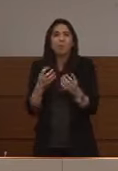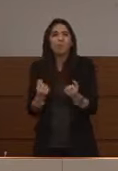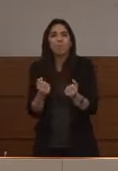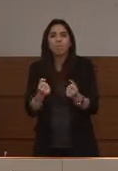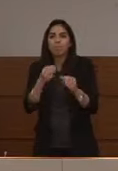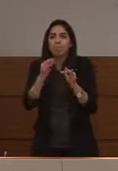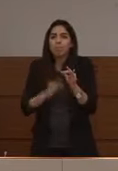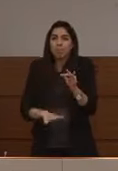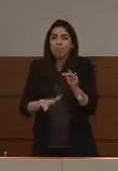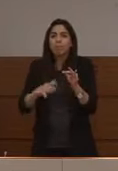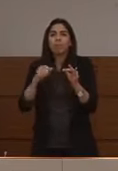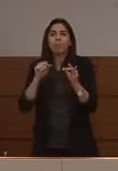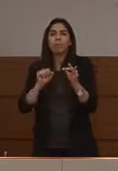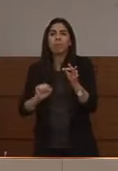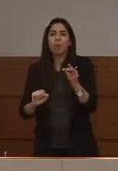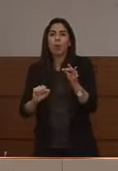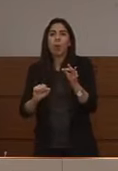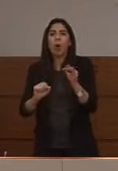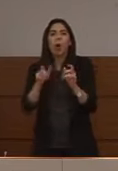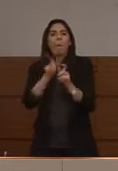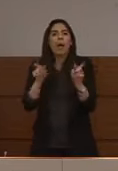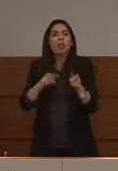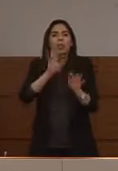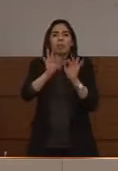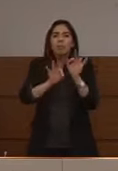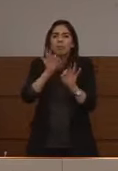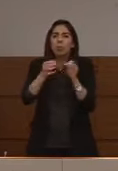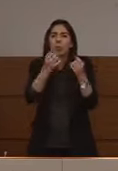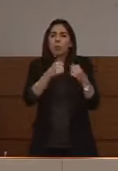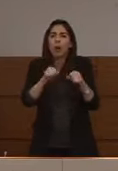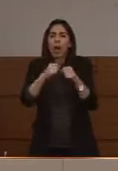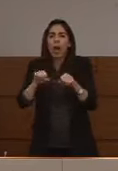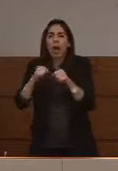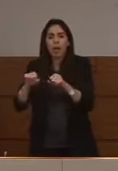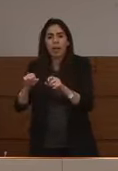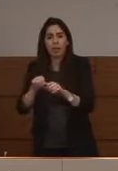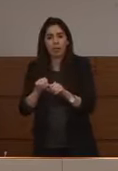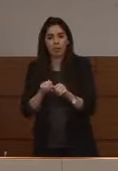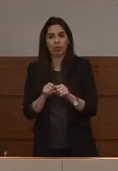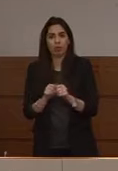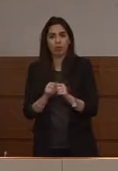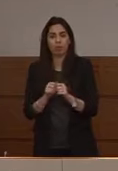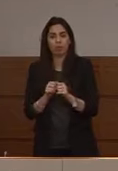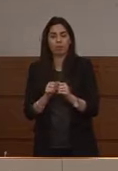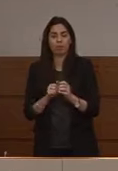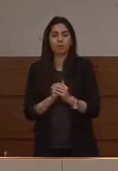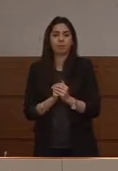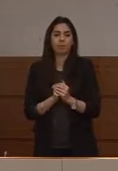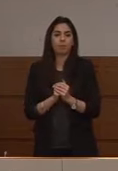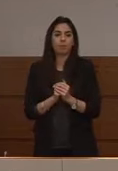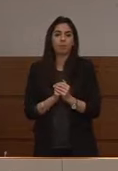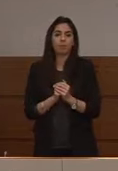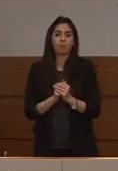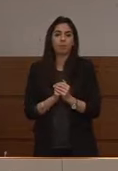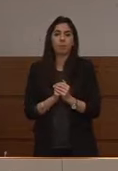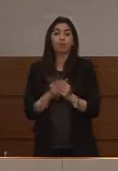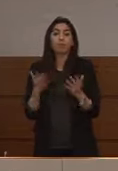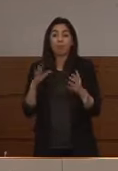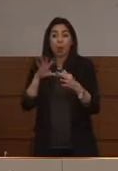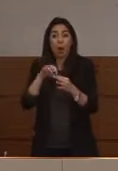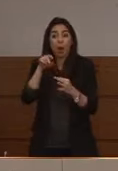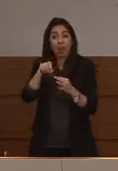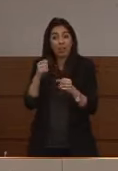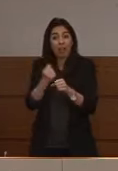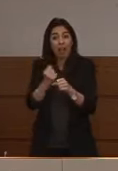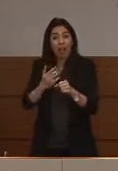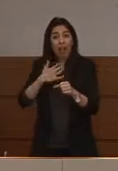termini di trattamento dei malati e a questo proposito vorrei